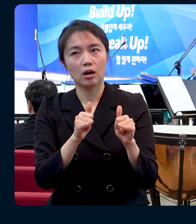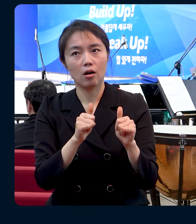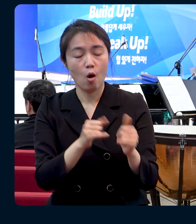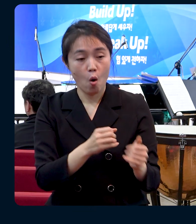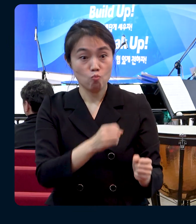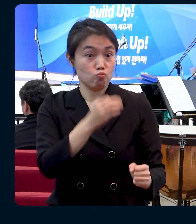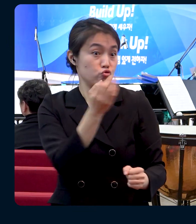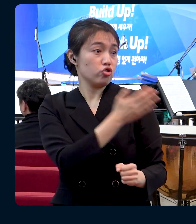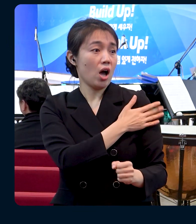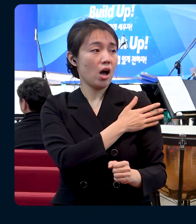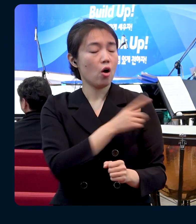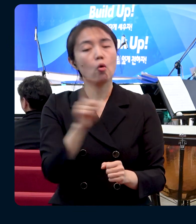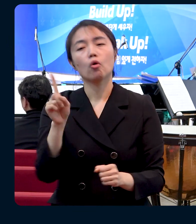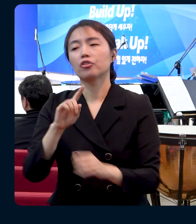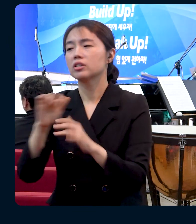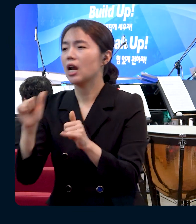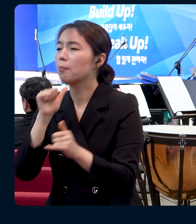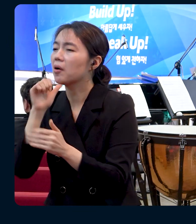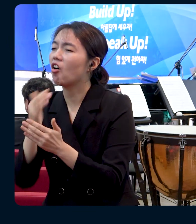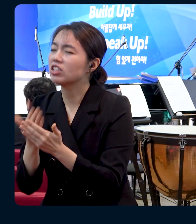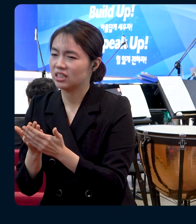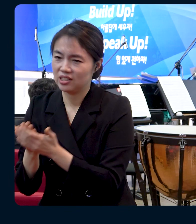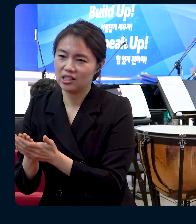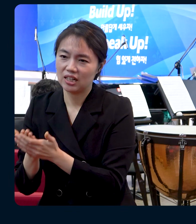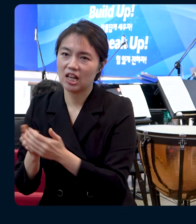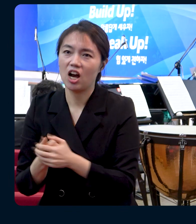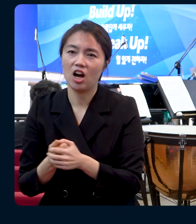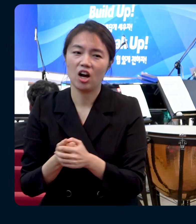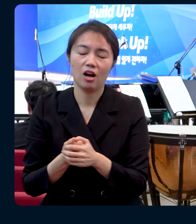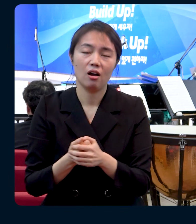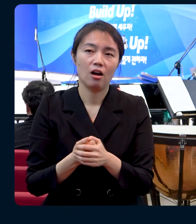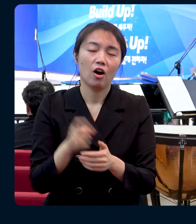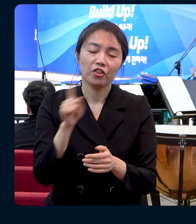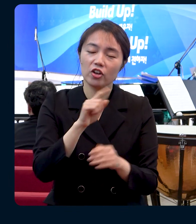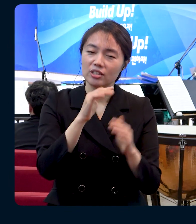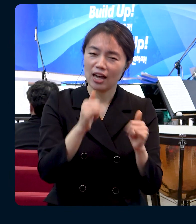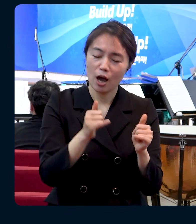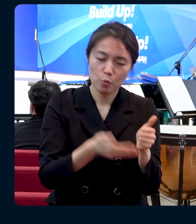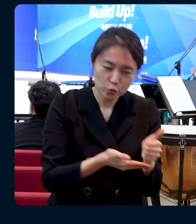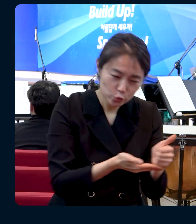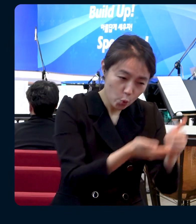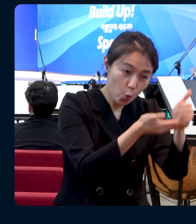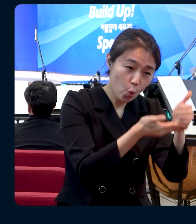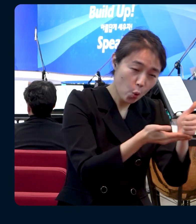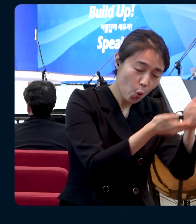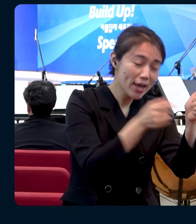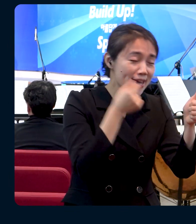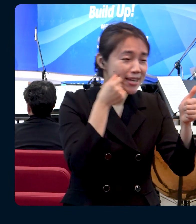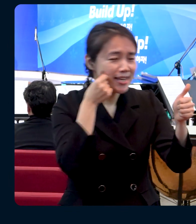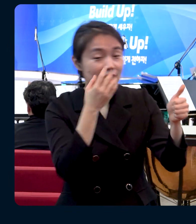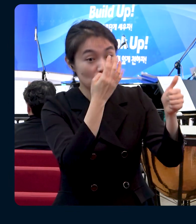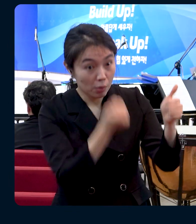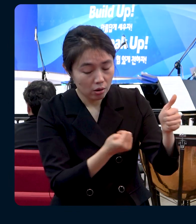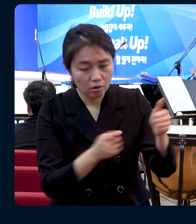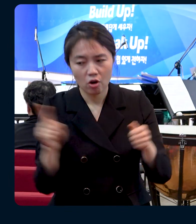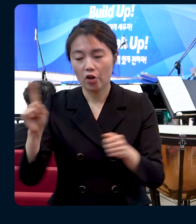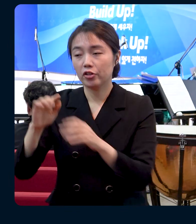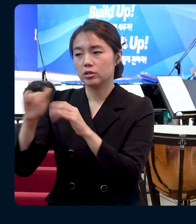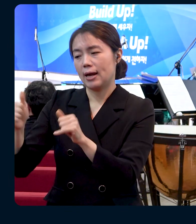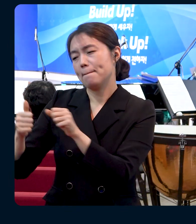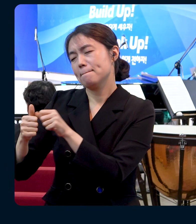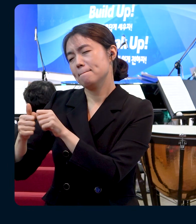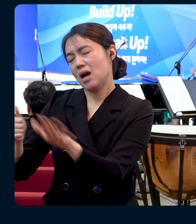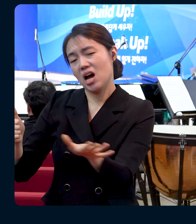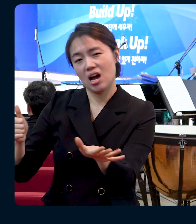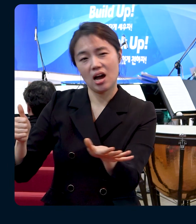어떤 사람은 정말 많이 가지고 있었지만 어떤 사람은 정말 가난했습니다. 어떤 사람은 사람들의 정말 존경과 인기를 받는 자리였지만 어떤